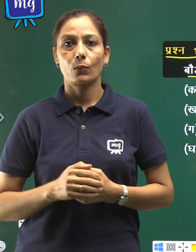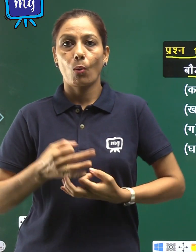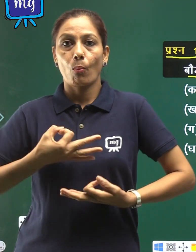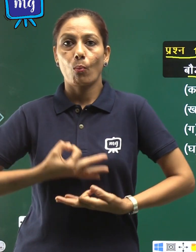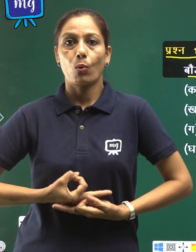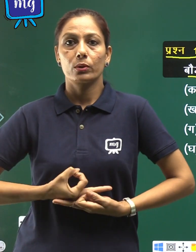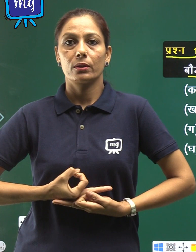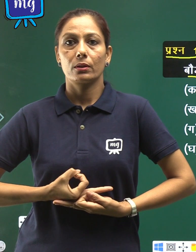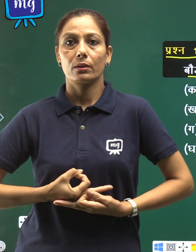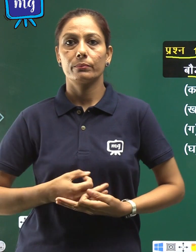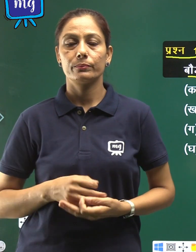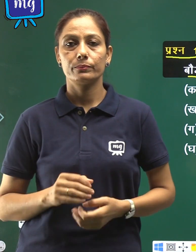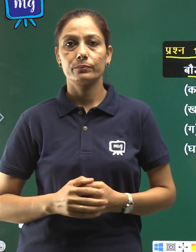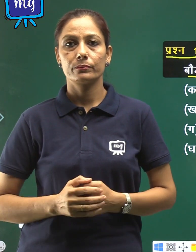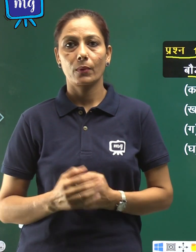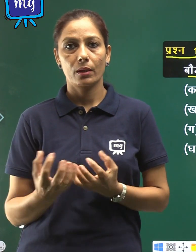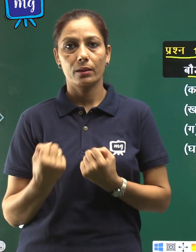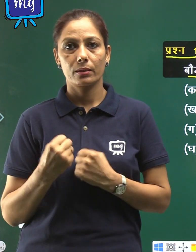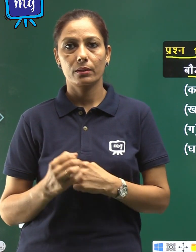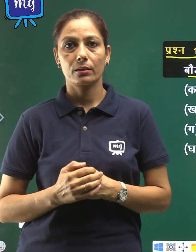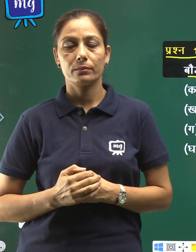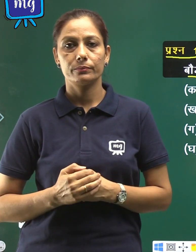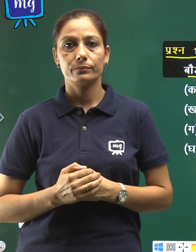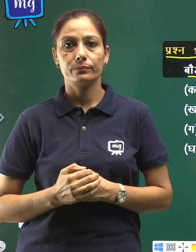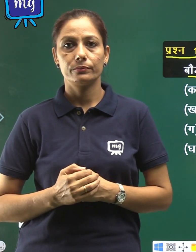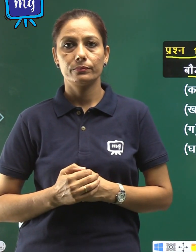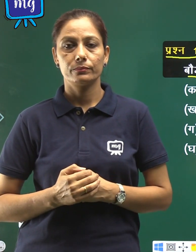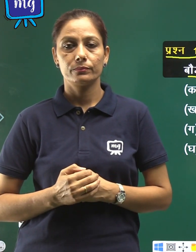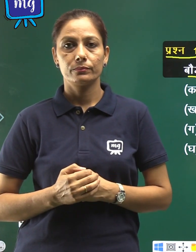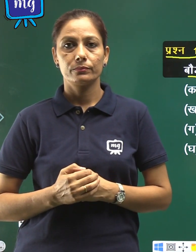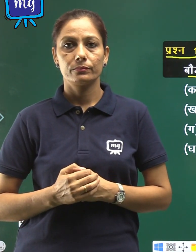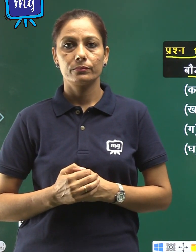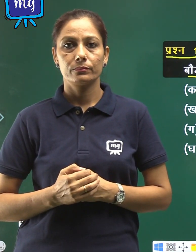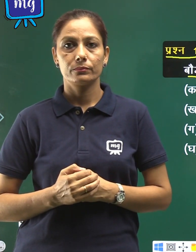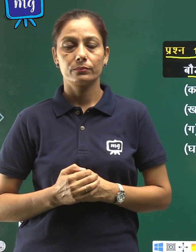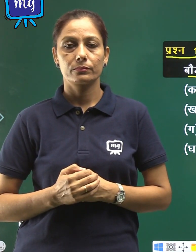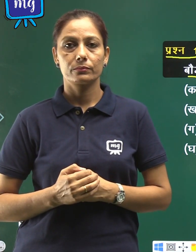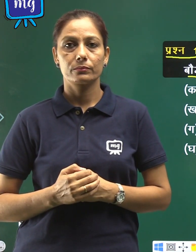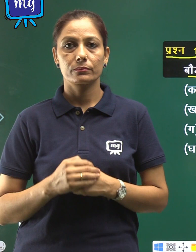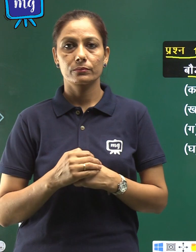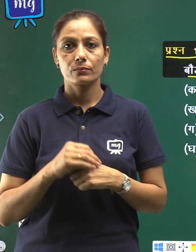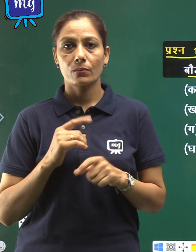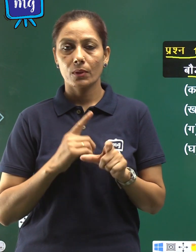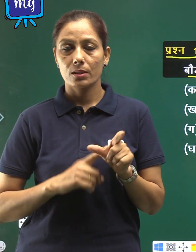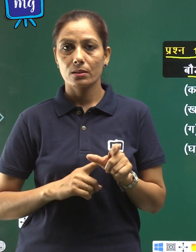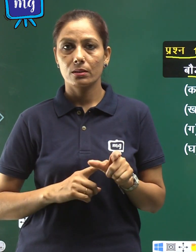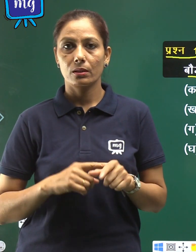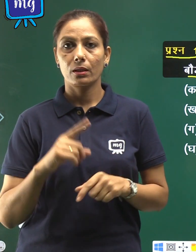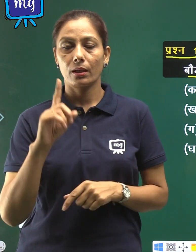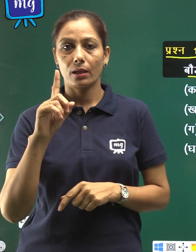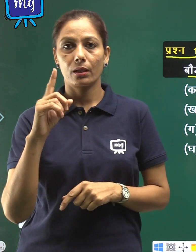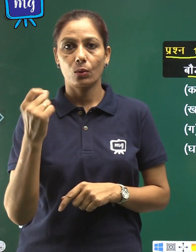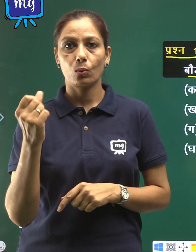धर्म को ग्रहण किया यह सनक 1928